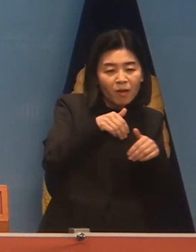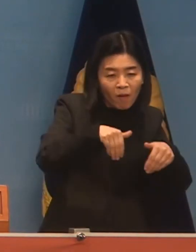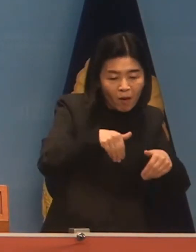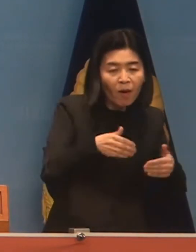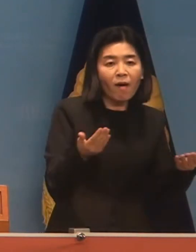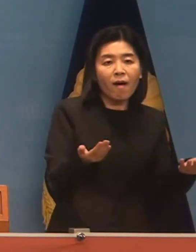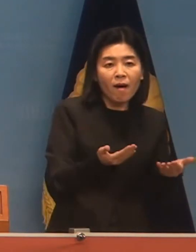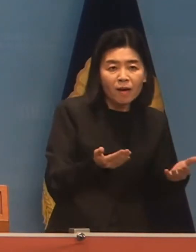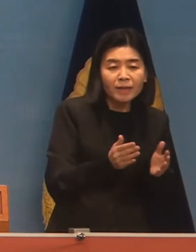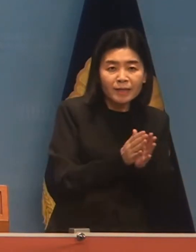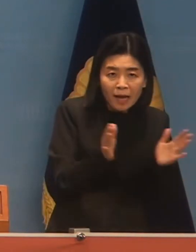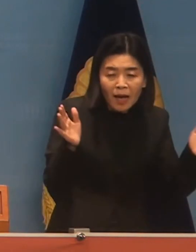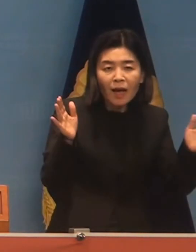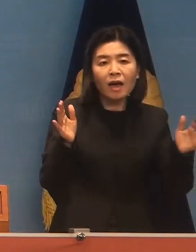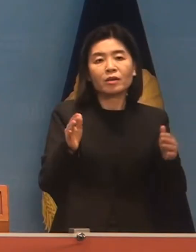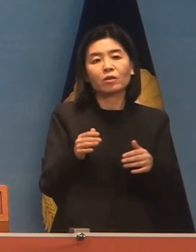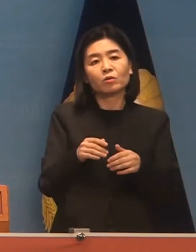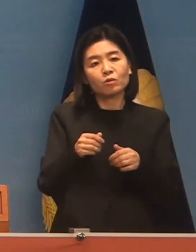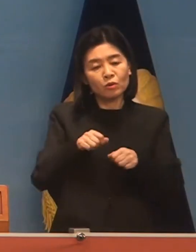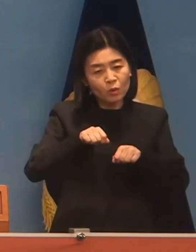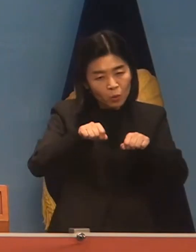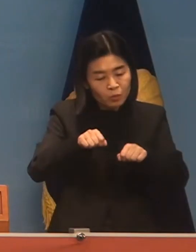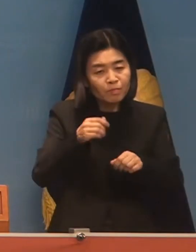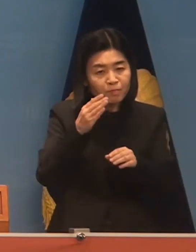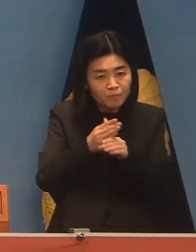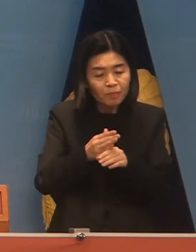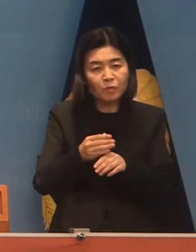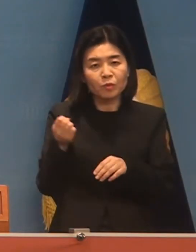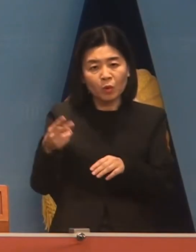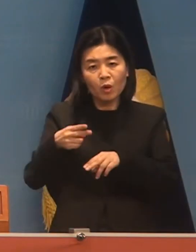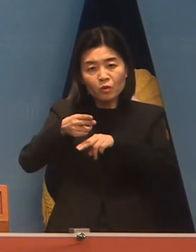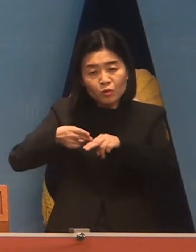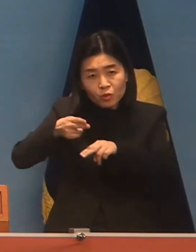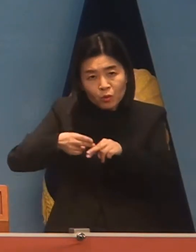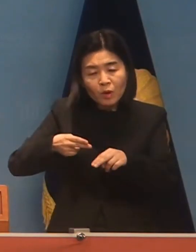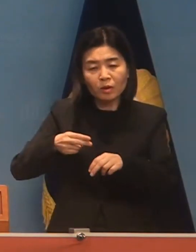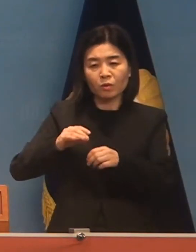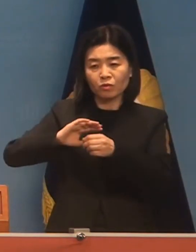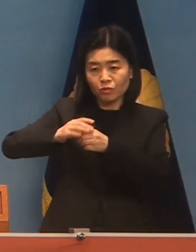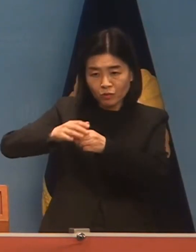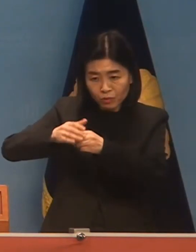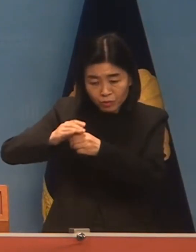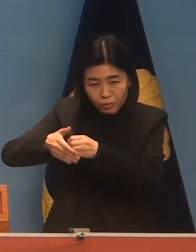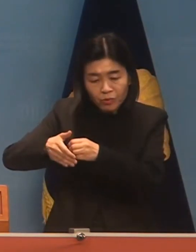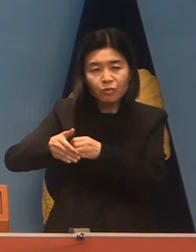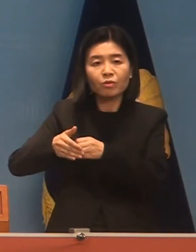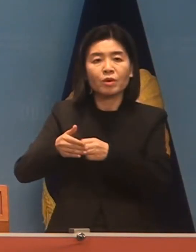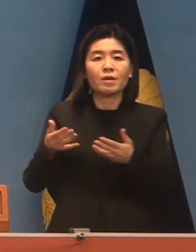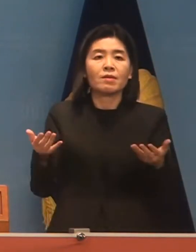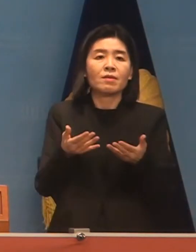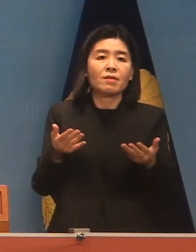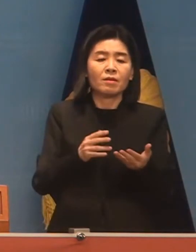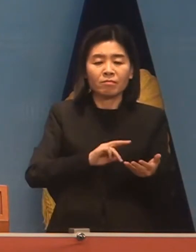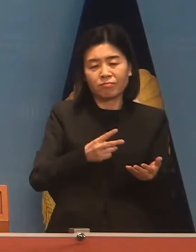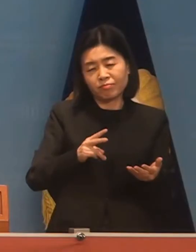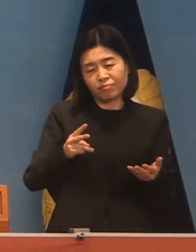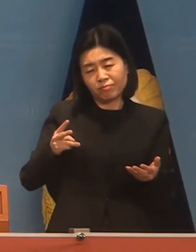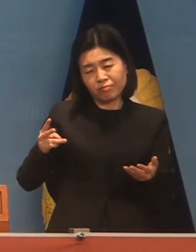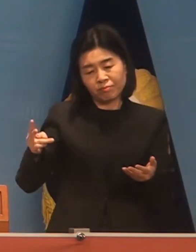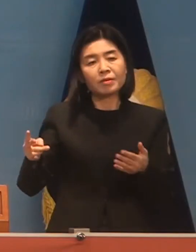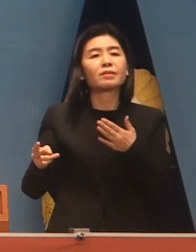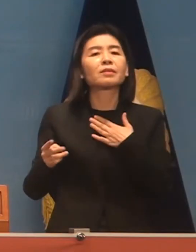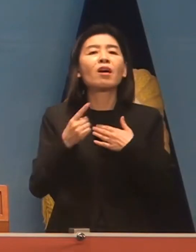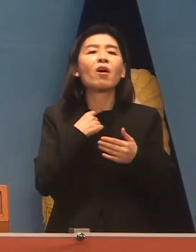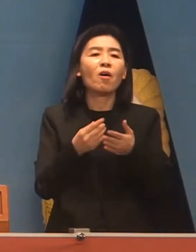청소하는 룸메이드를 거쳐 해고 직전에는 주방에서 설거지하는 등 저보다 보직 변경이 많은 직원은